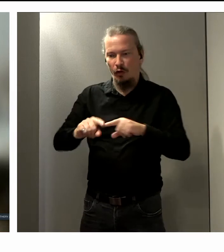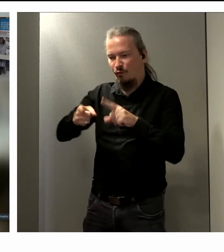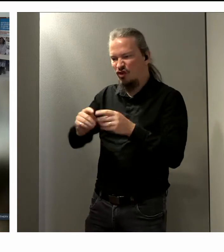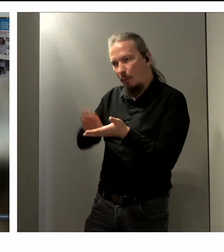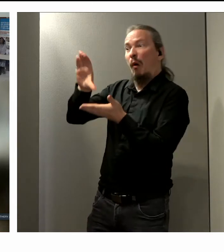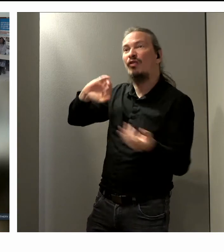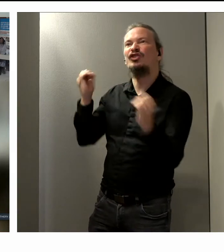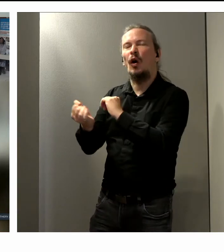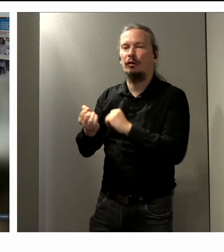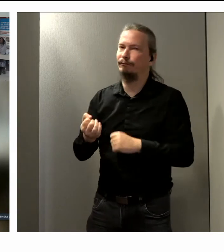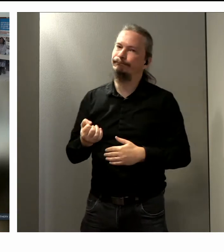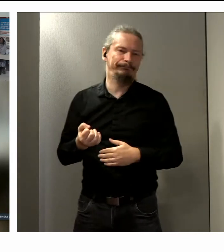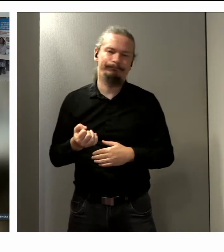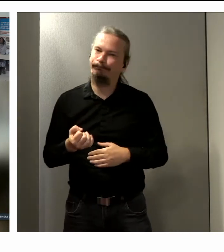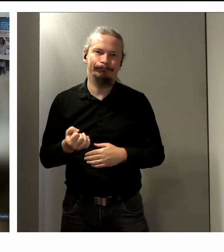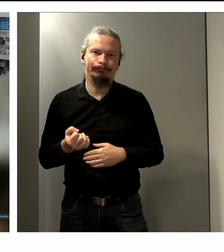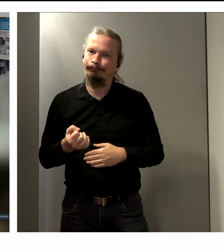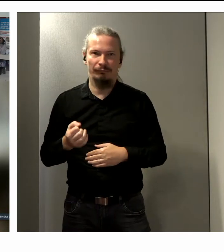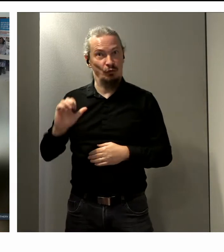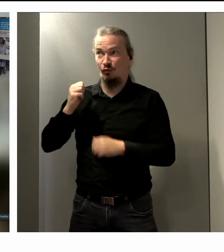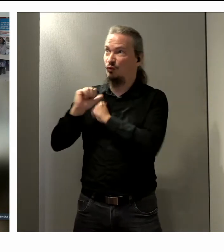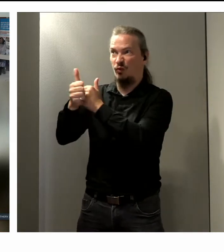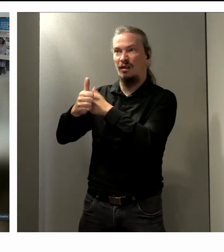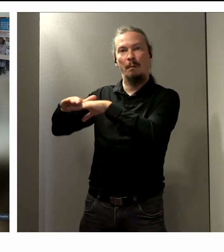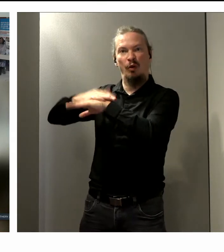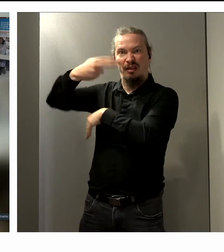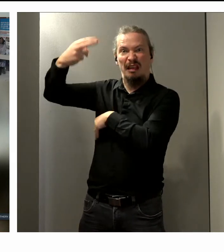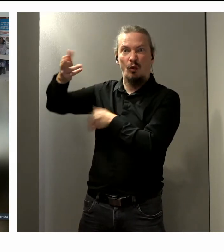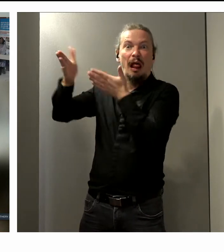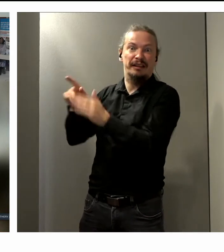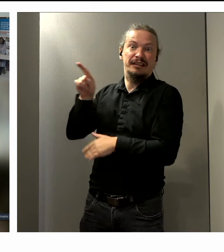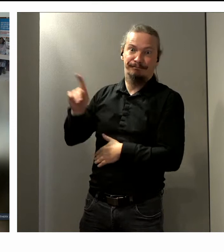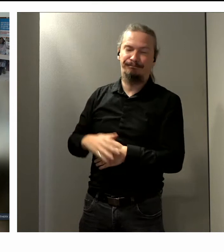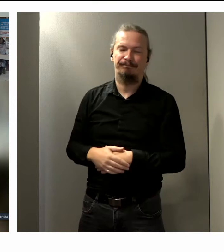avant tout d'une politique nationale. En